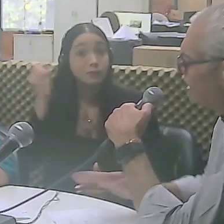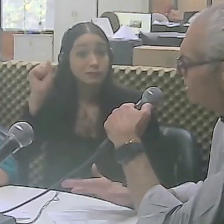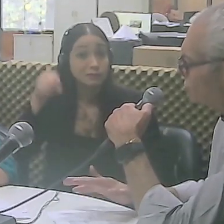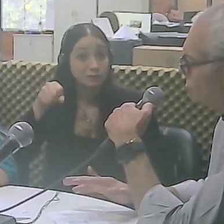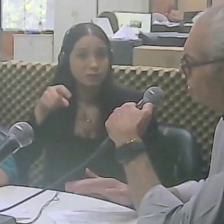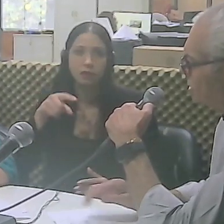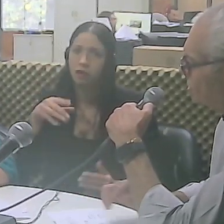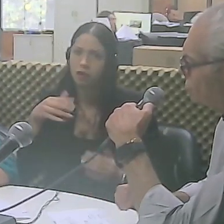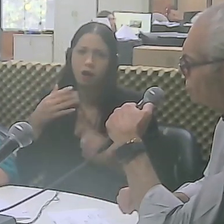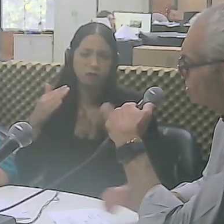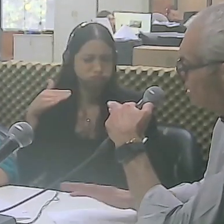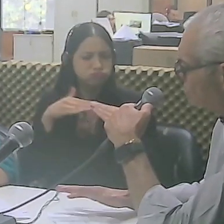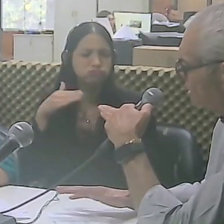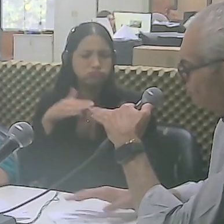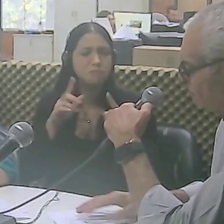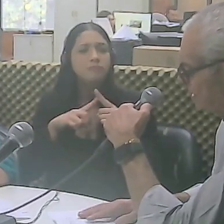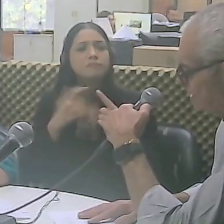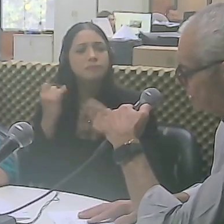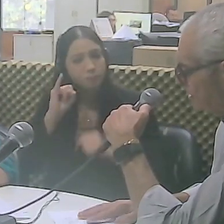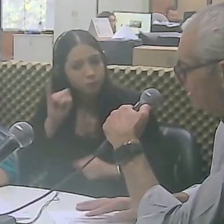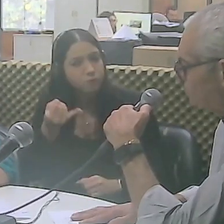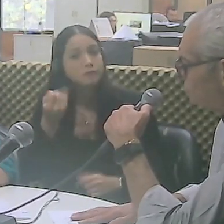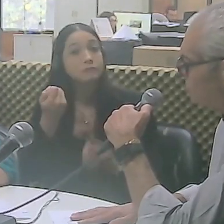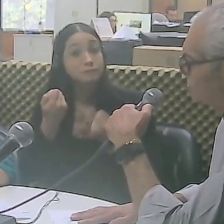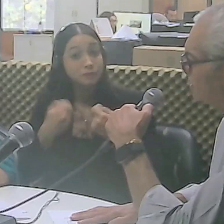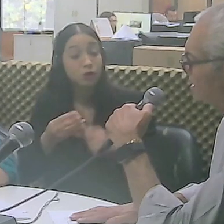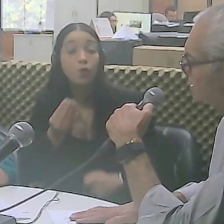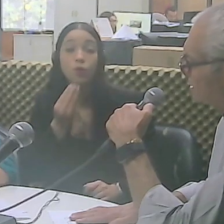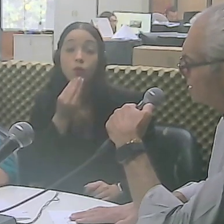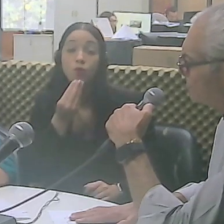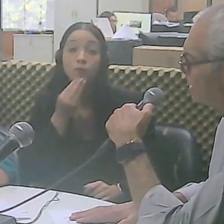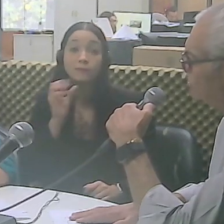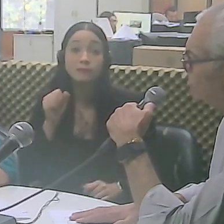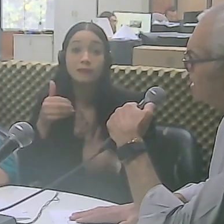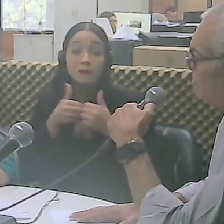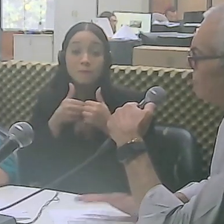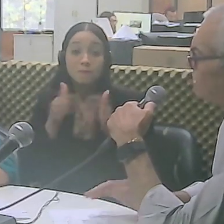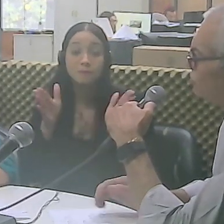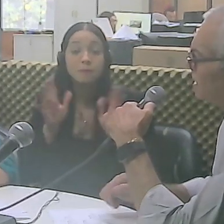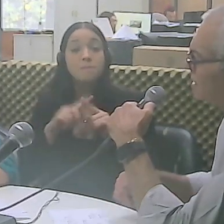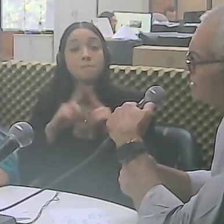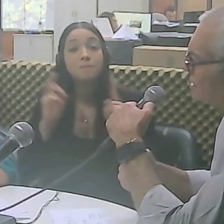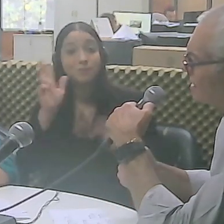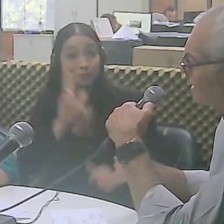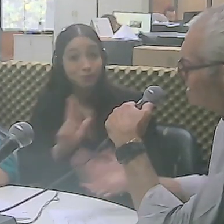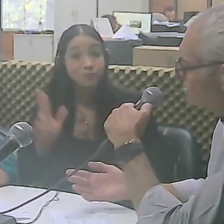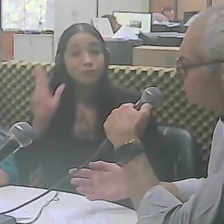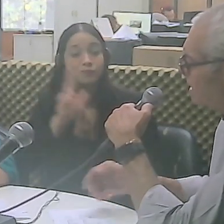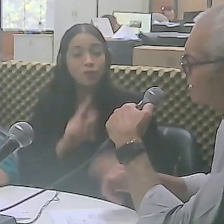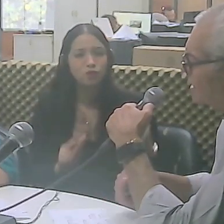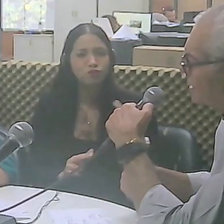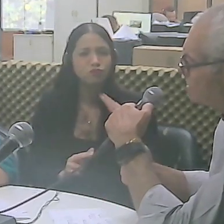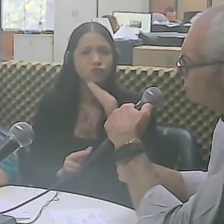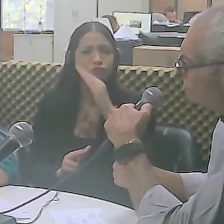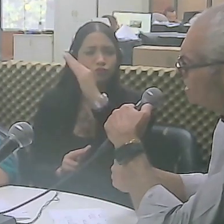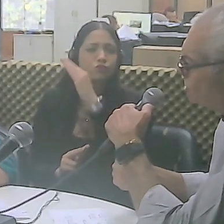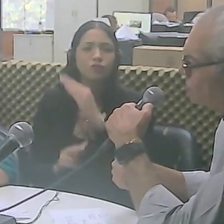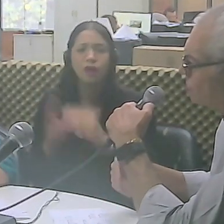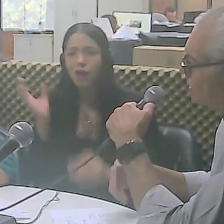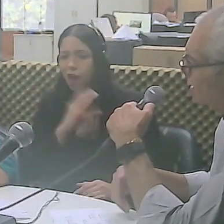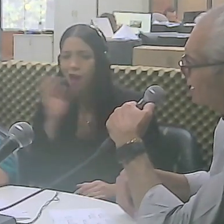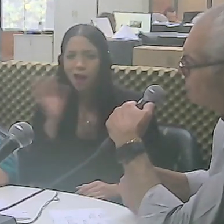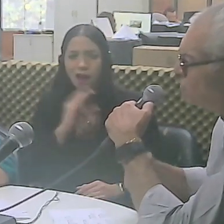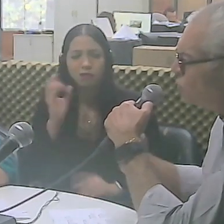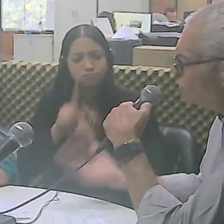importante, ninguém discute isso. Nós temos que aproveitar essa janela de oportunidade que está se abrindo, mas Uberlândia cresce demais, cresce num